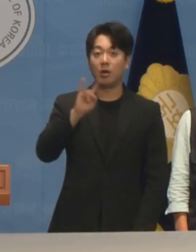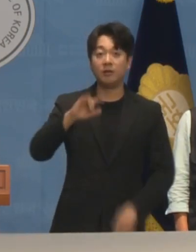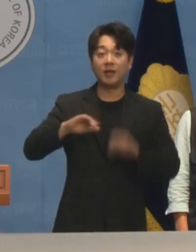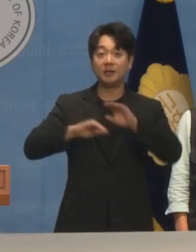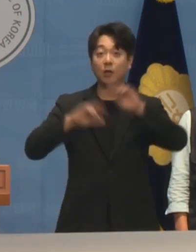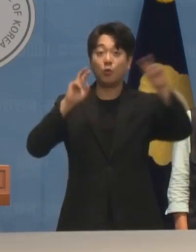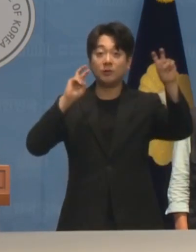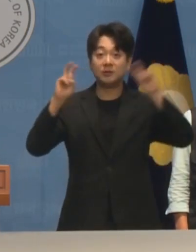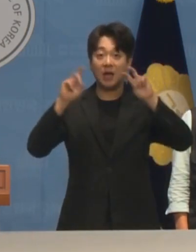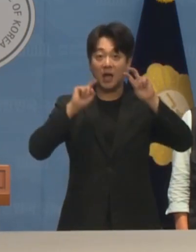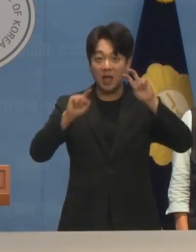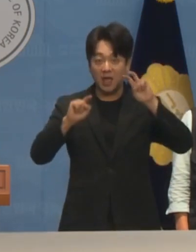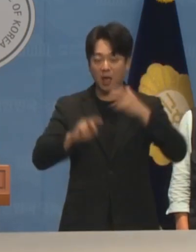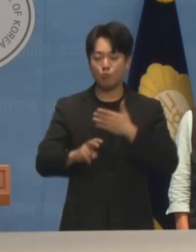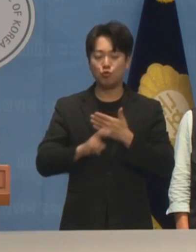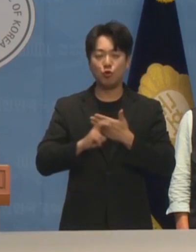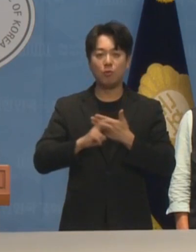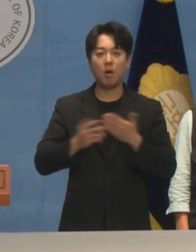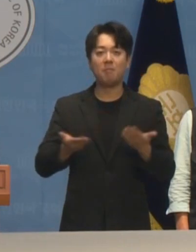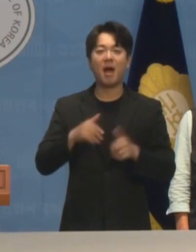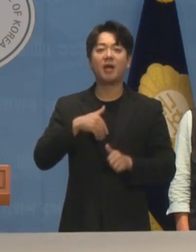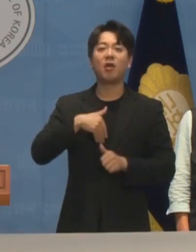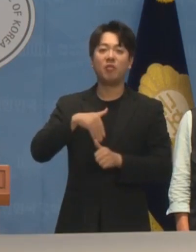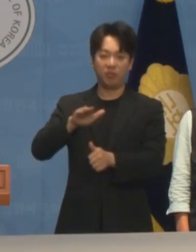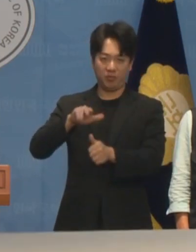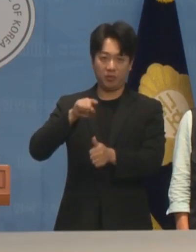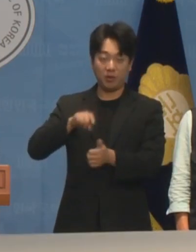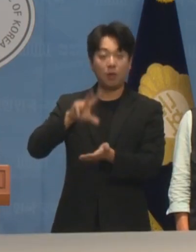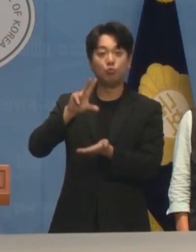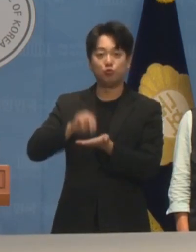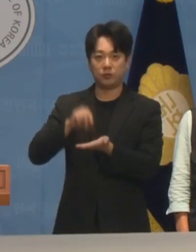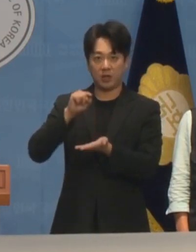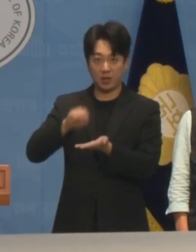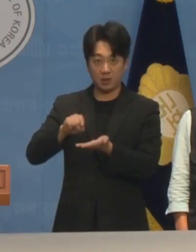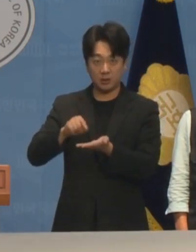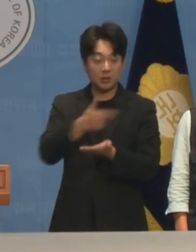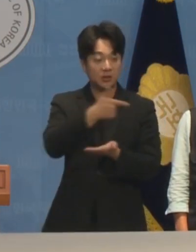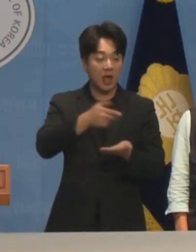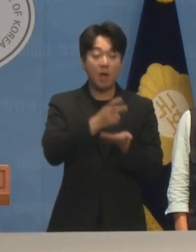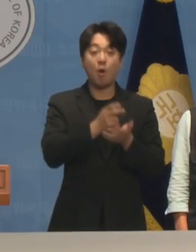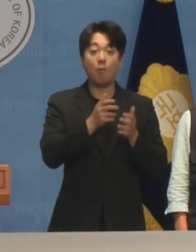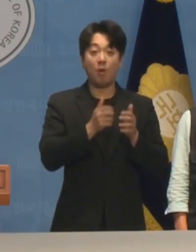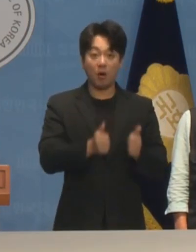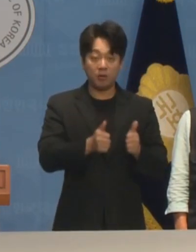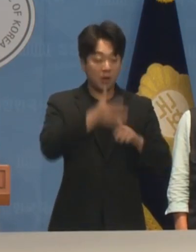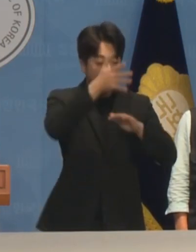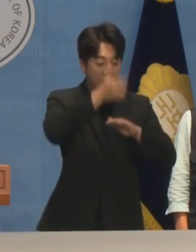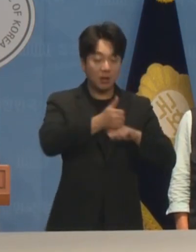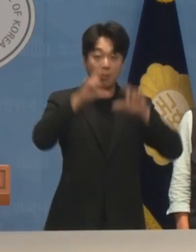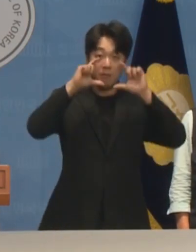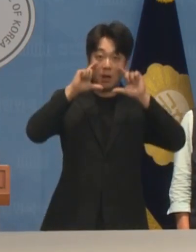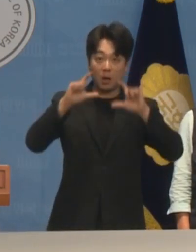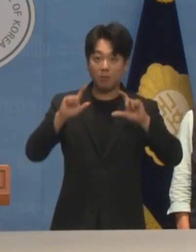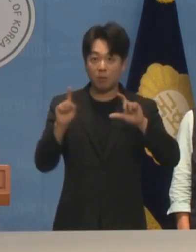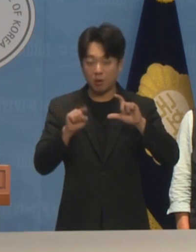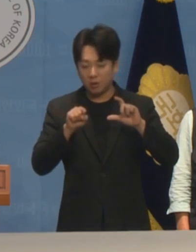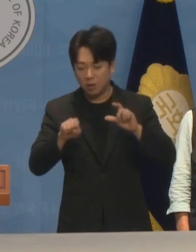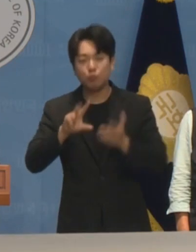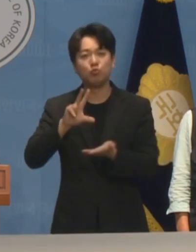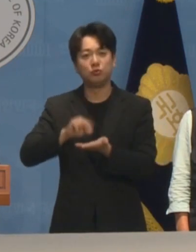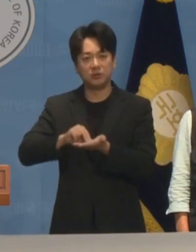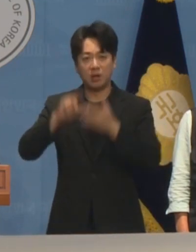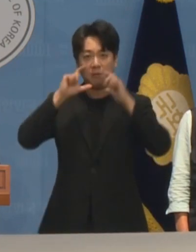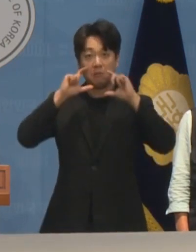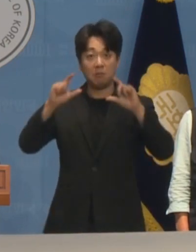오래 지적된 문제였고 현대자동차는 대법원 판결에 따라 불법 파견 문제를 해결하기 위해 100여 개에